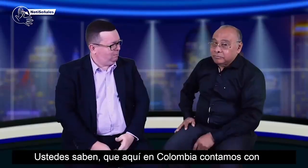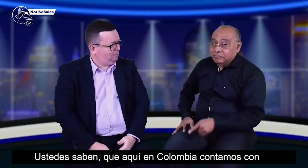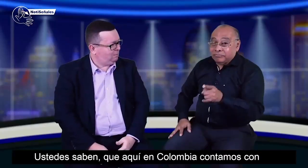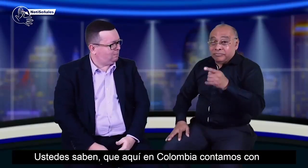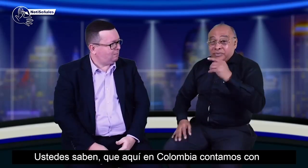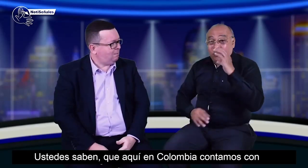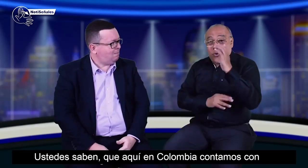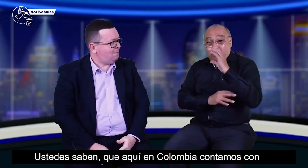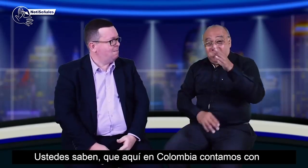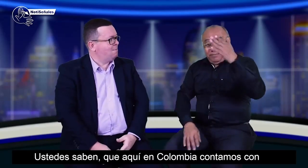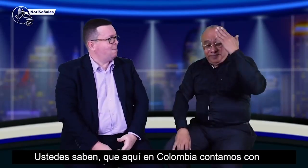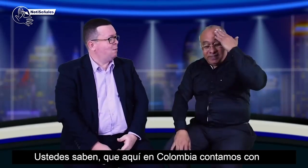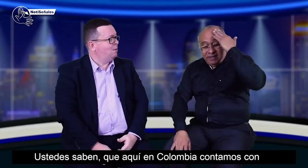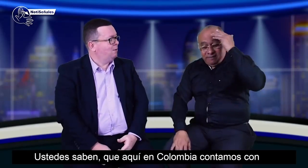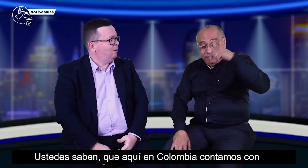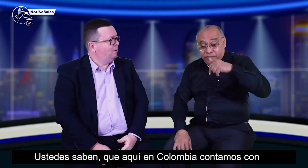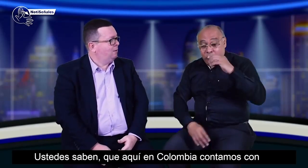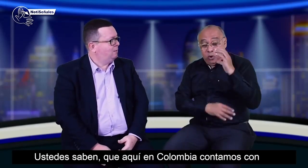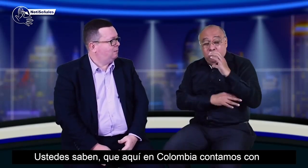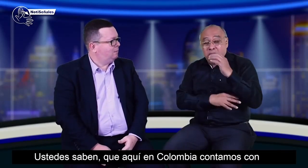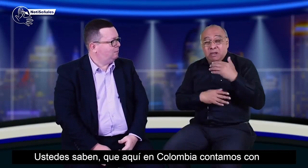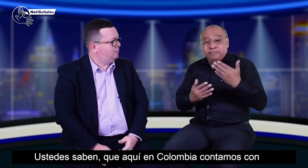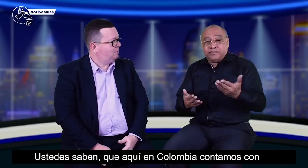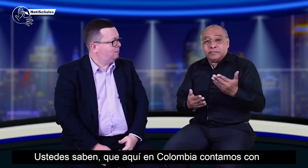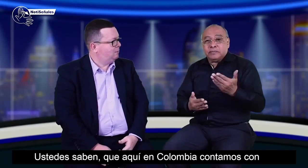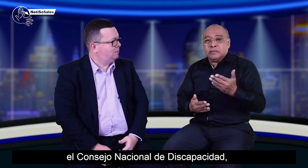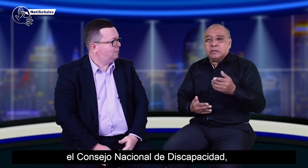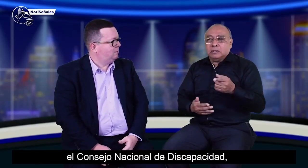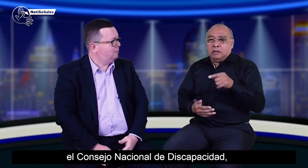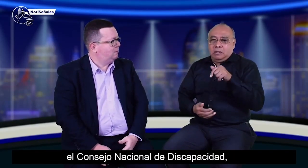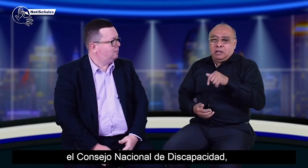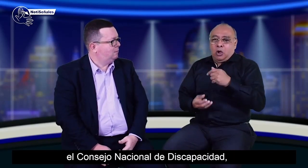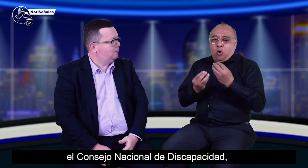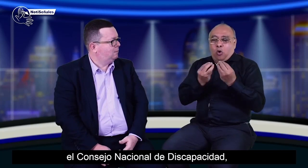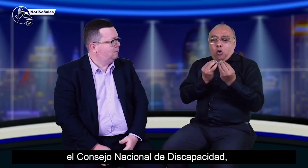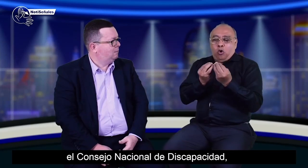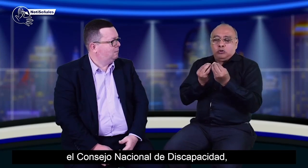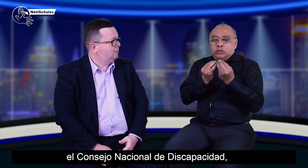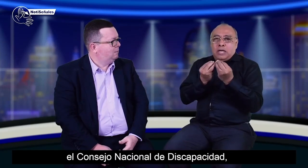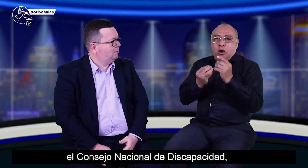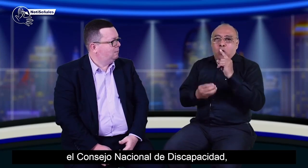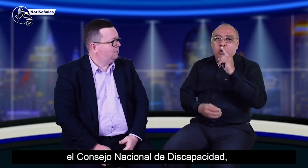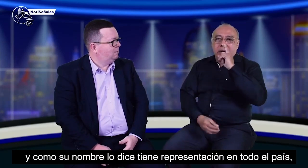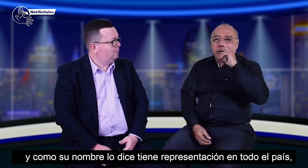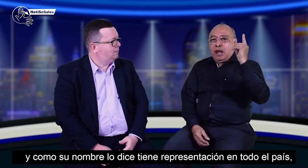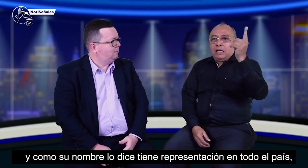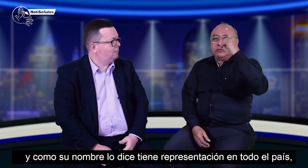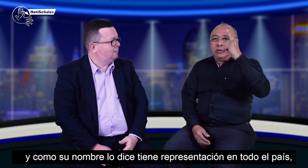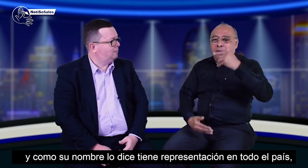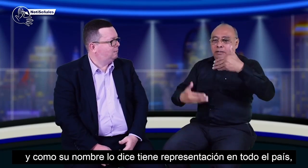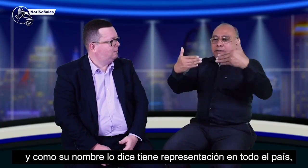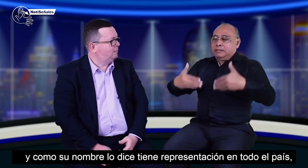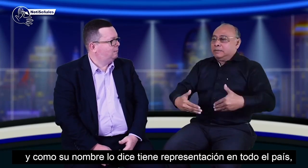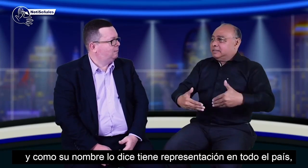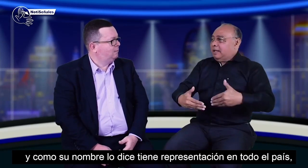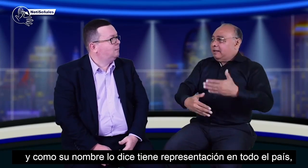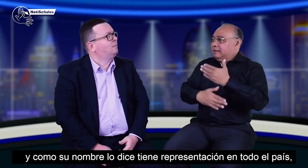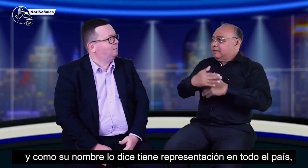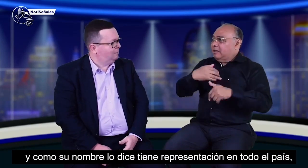que aquí en Colombia contamos con el Consejo Nacional de Discapacidad, y como su nombre lo dice, tiene representación